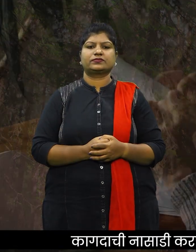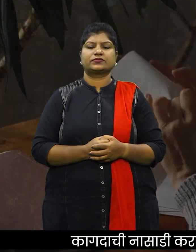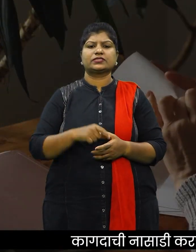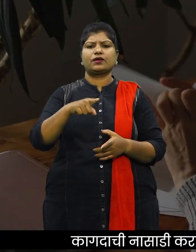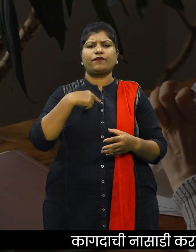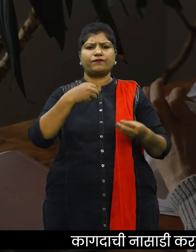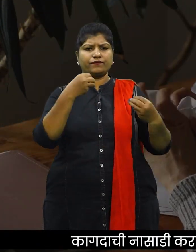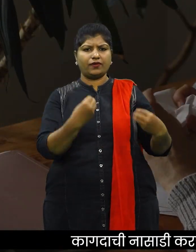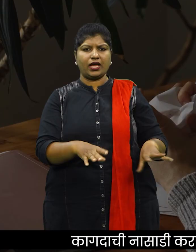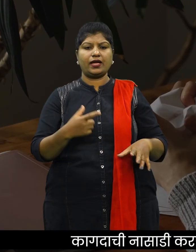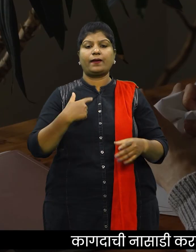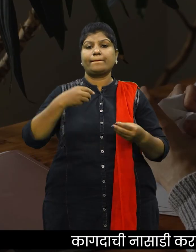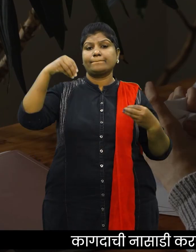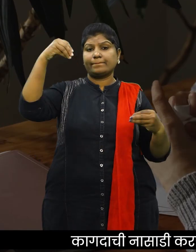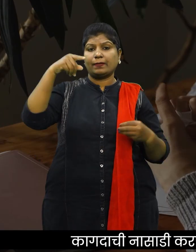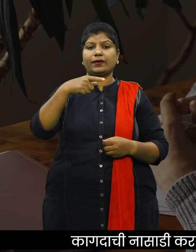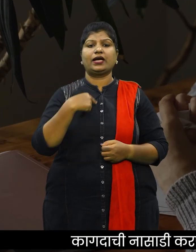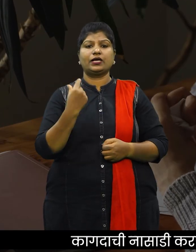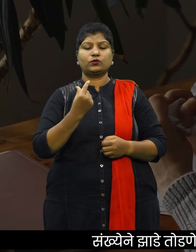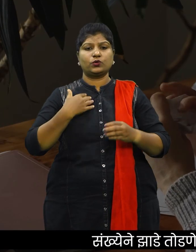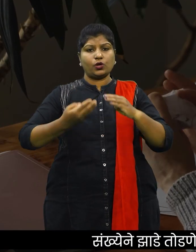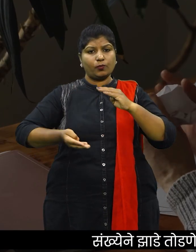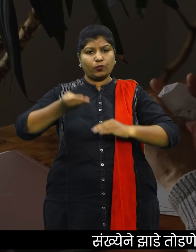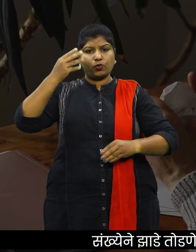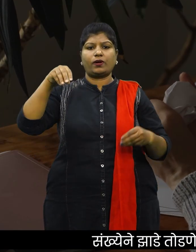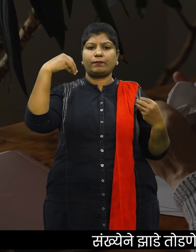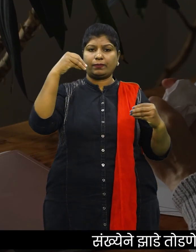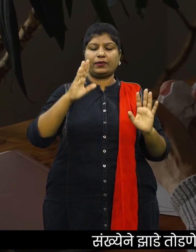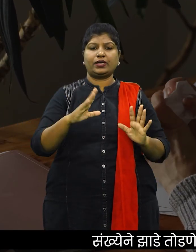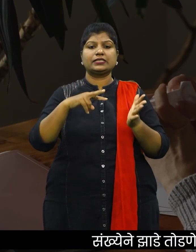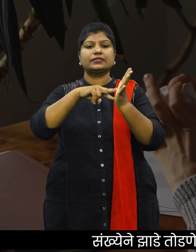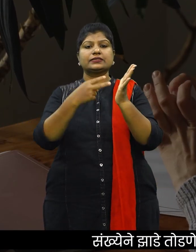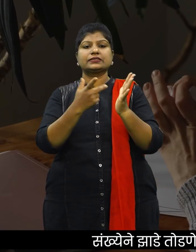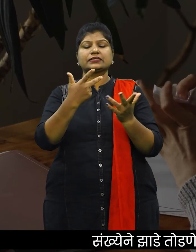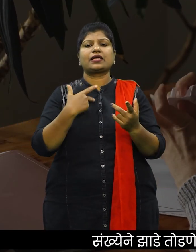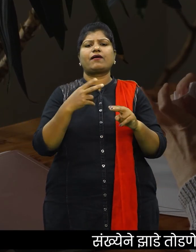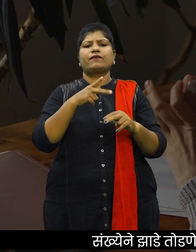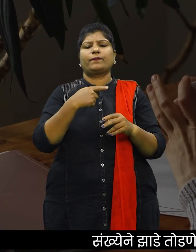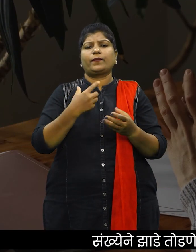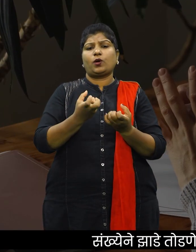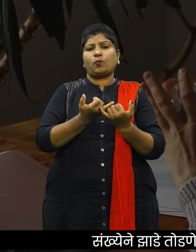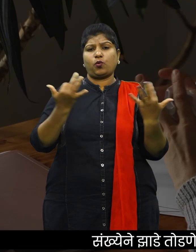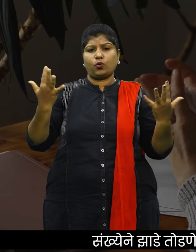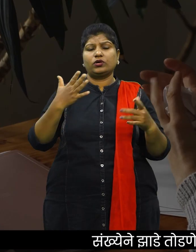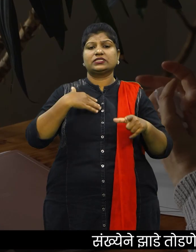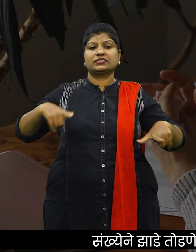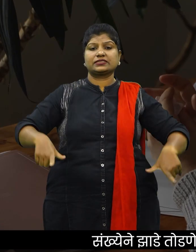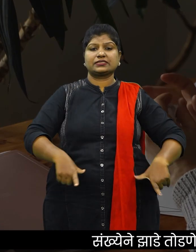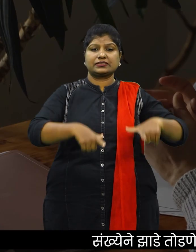कागदाची नासाडी करणे किंवा जास्त कागद वापरणे म्हणजे मोठ्या संख्येने झाडे तोडणे, ज्यामुळे जंगलतोड जास्त प्रमाणात